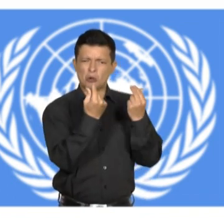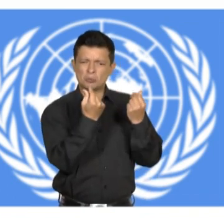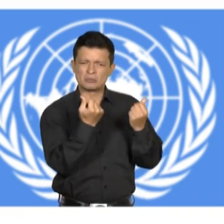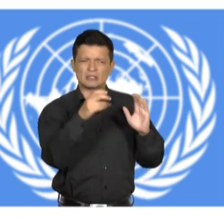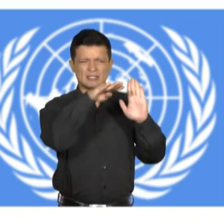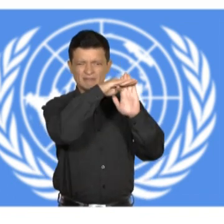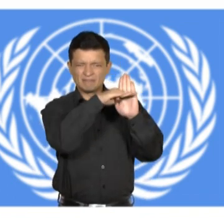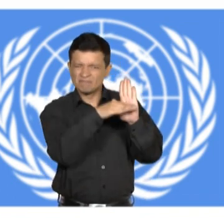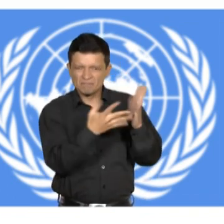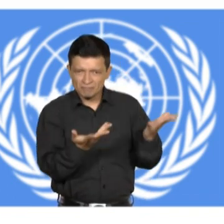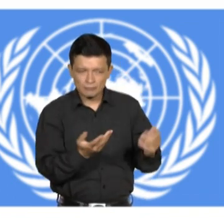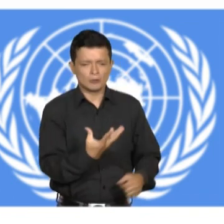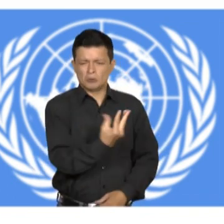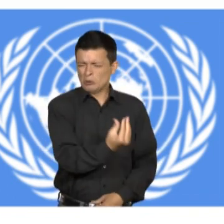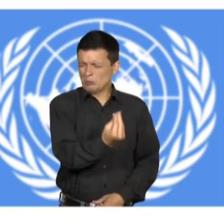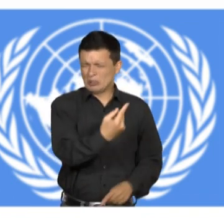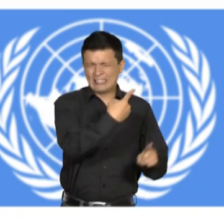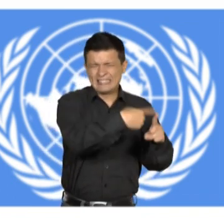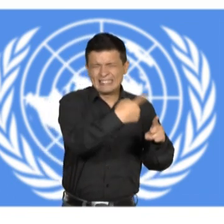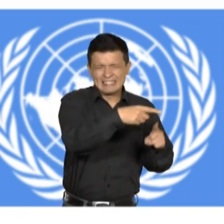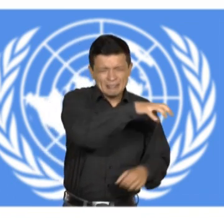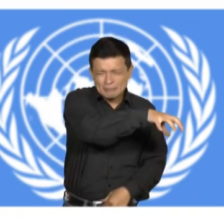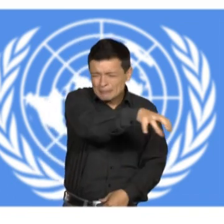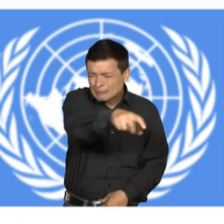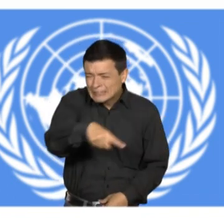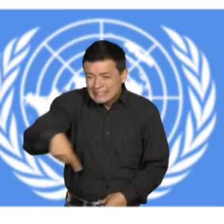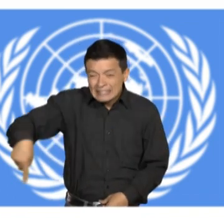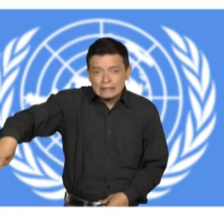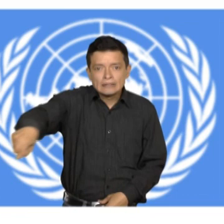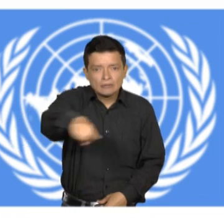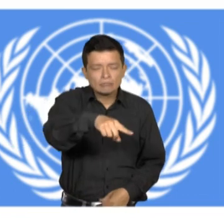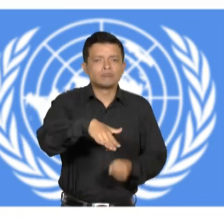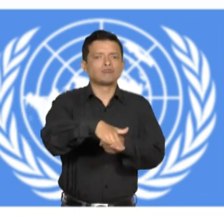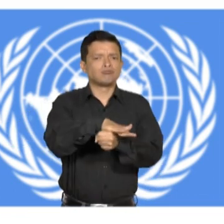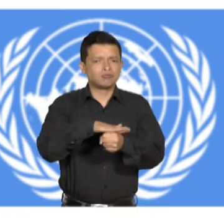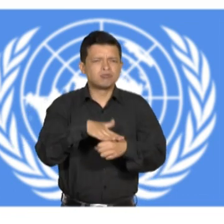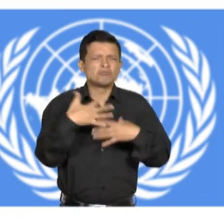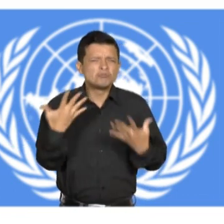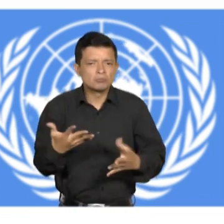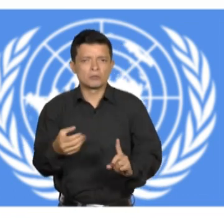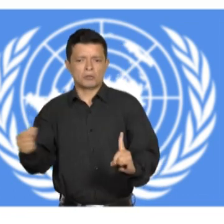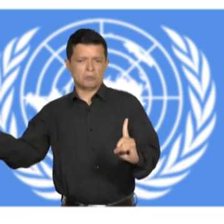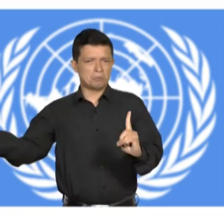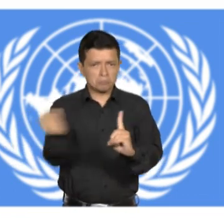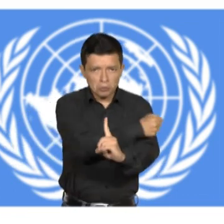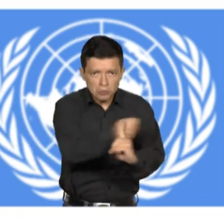patrimonio, nacimiento, edad o cualquier otra condición.